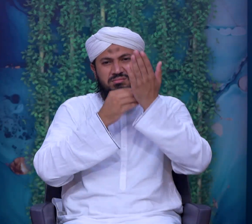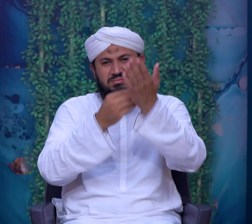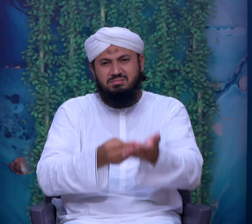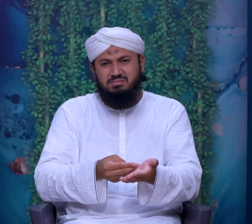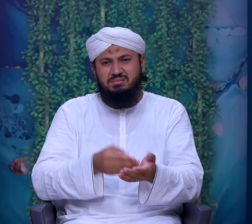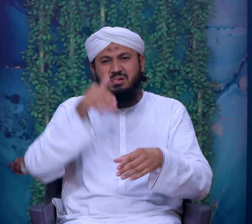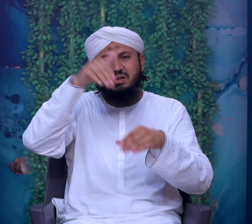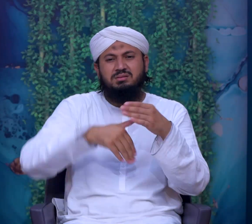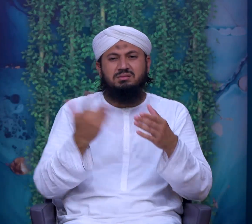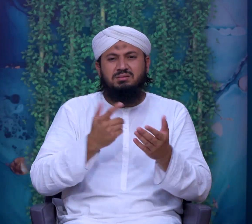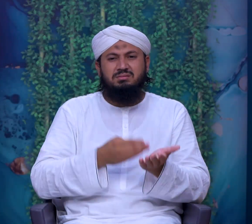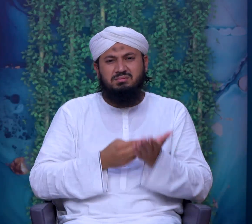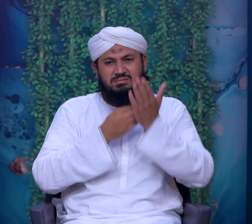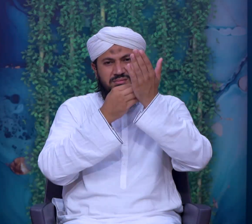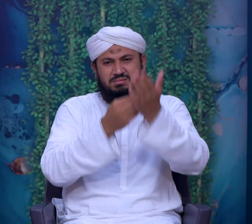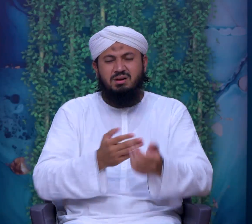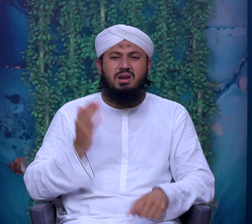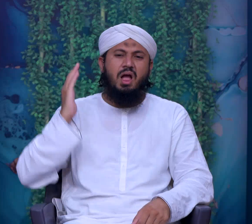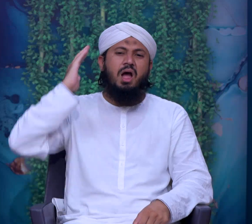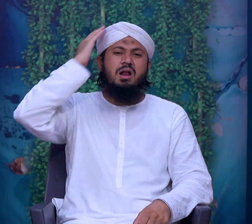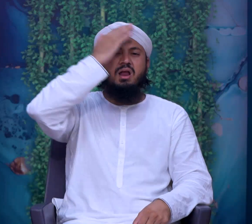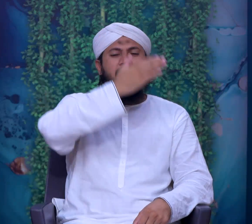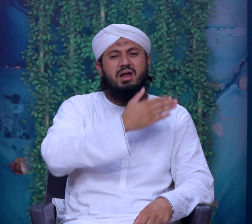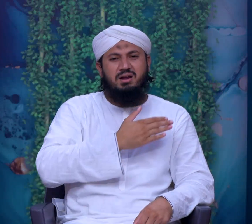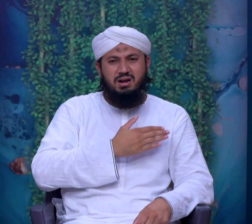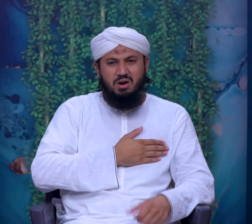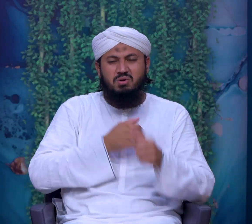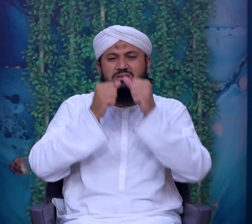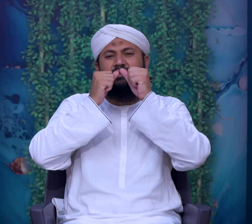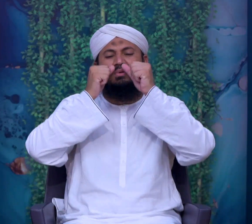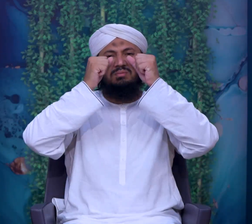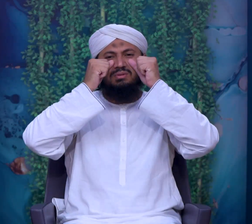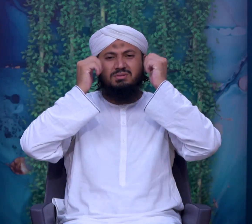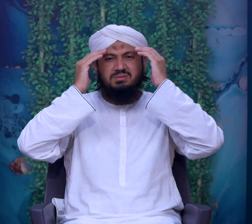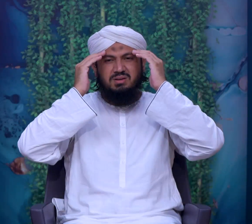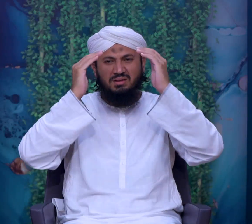کی، اے میرے رب، کیا لکھوں؟ ارشاد فرمایا، لا الہ الا اللہ محمد